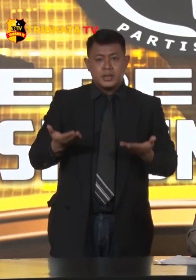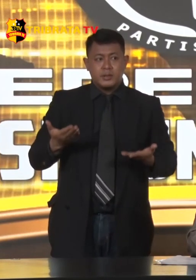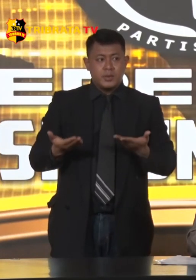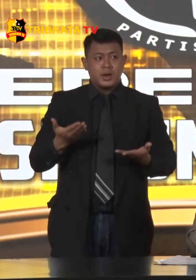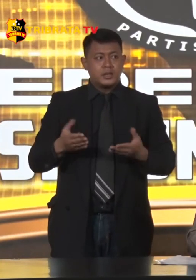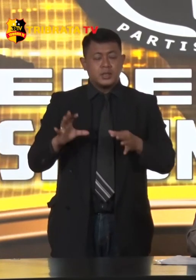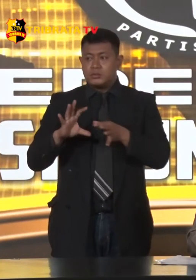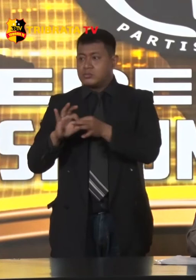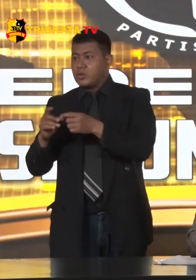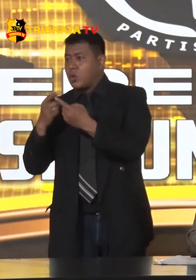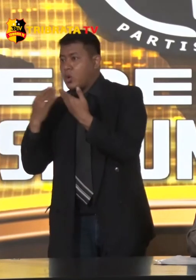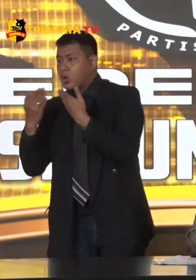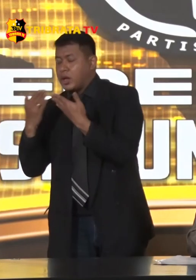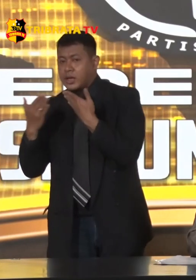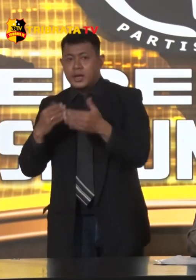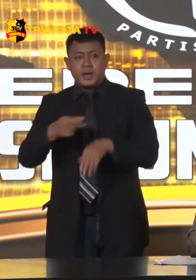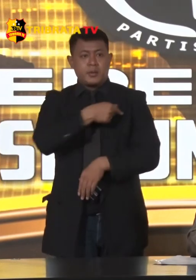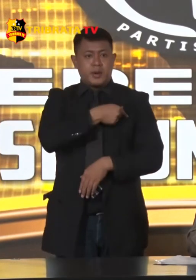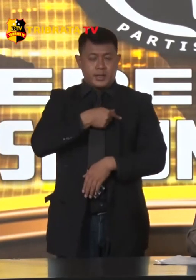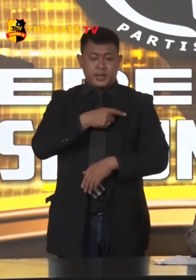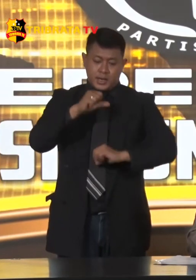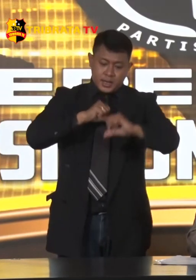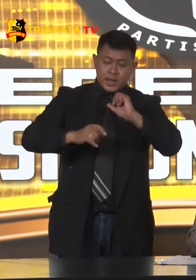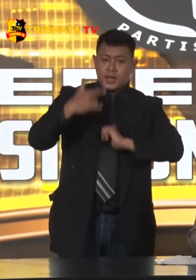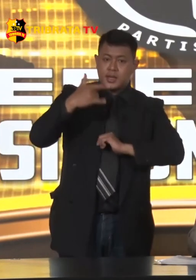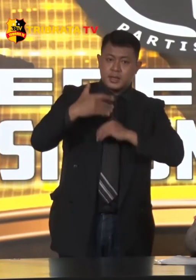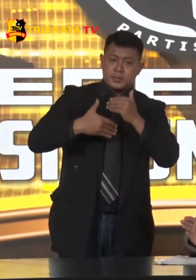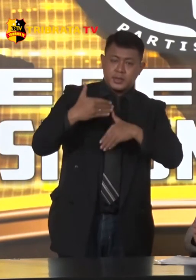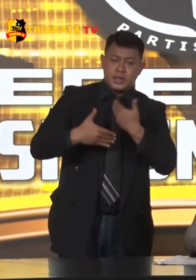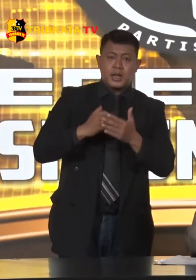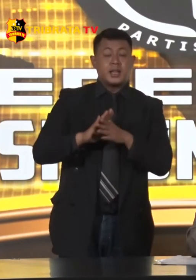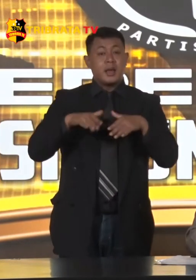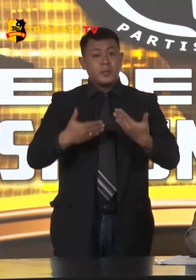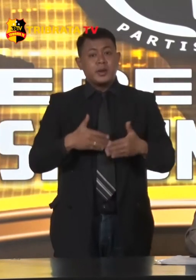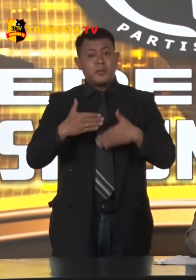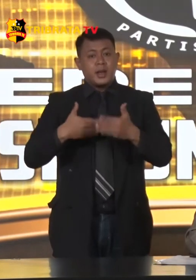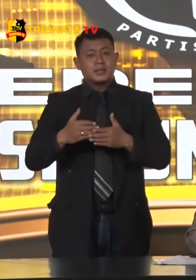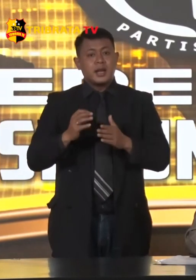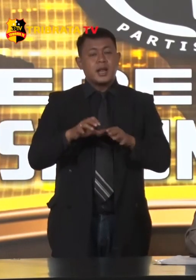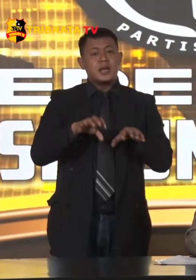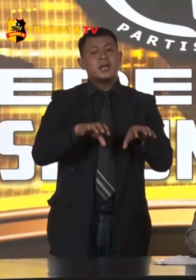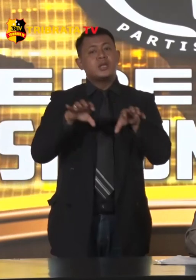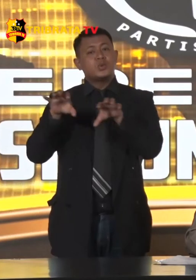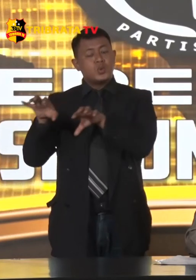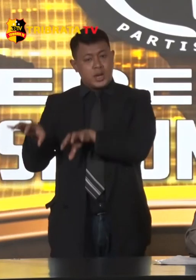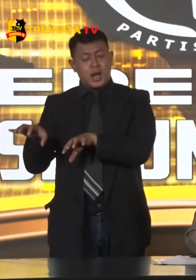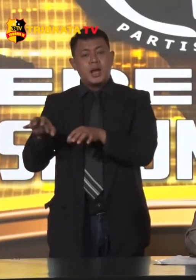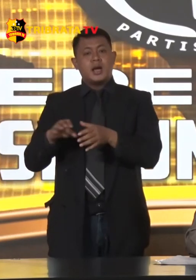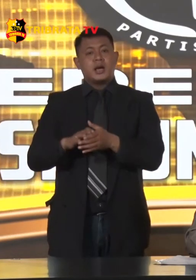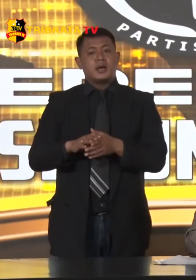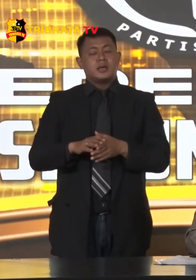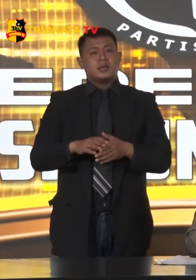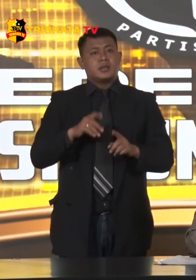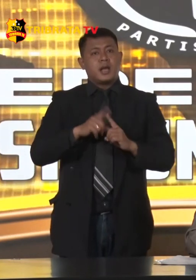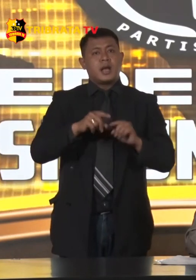telah berkoordinasi dengan panitia, kegiatan tetap berjalan, hanya pelaksanaannya diundur menjadi tanggal 5